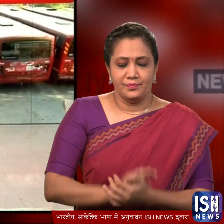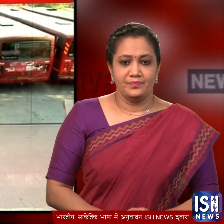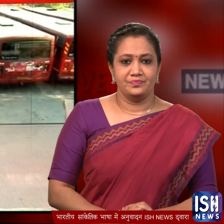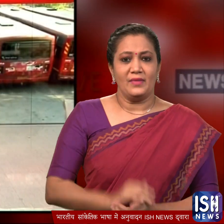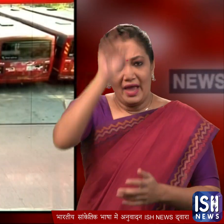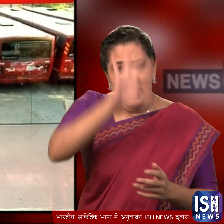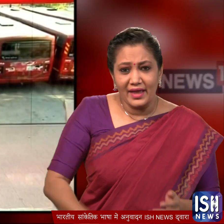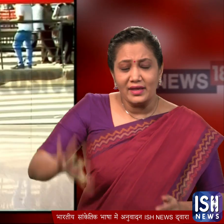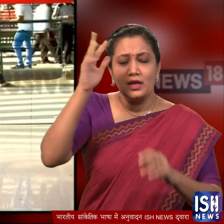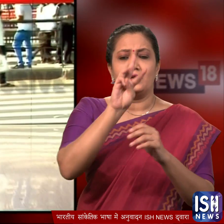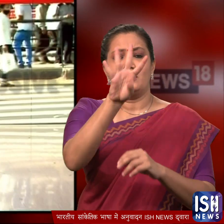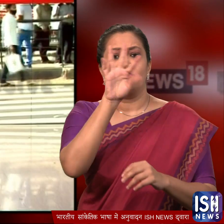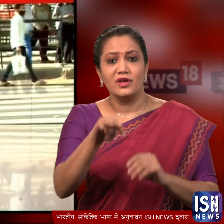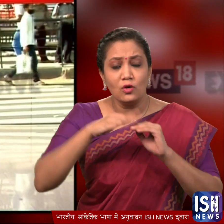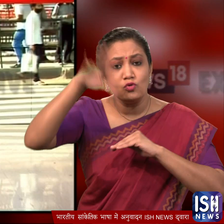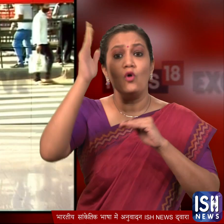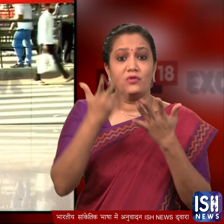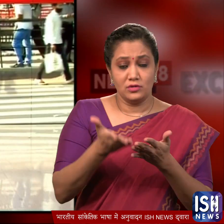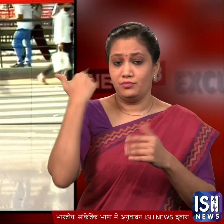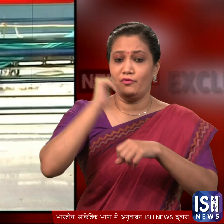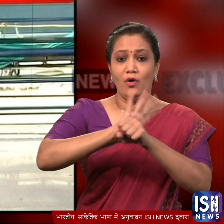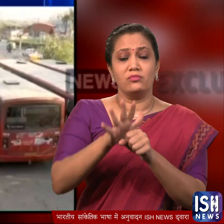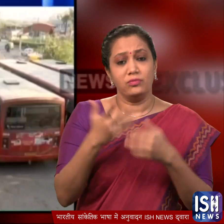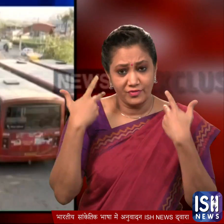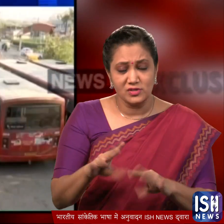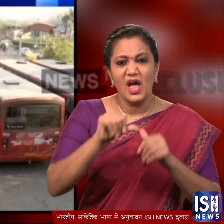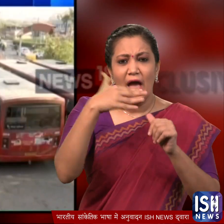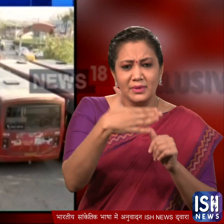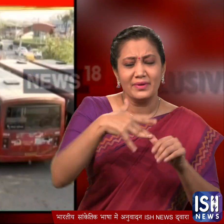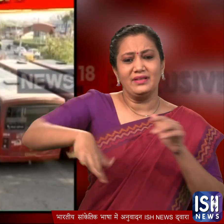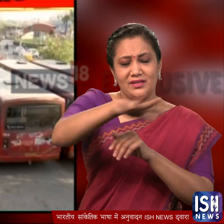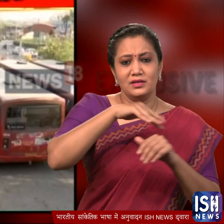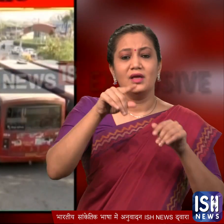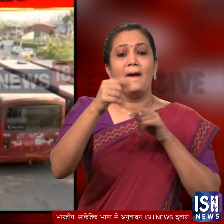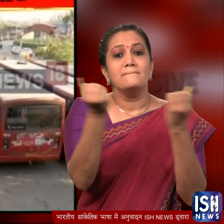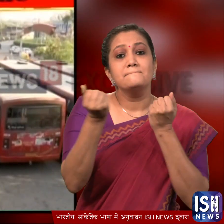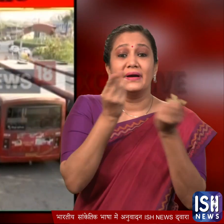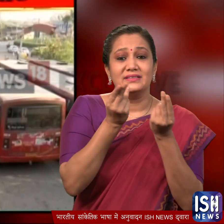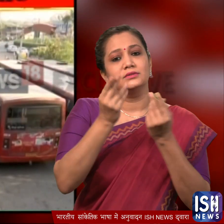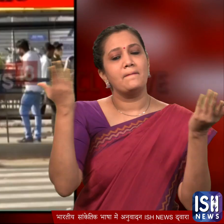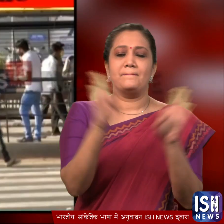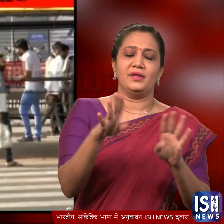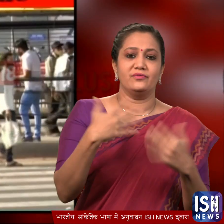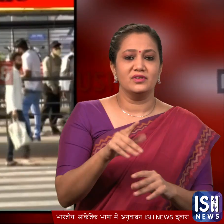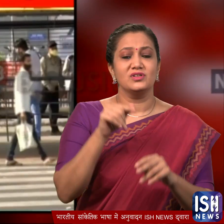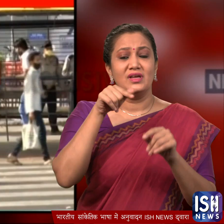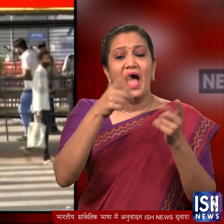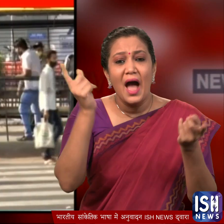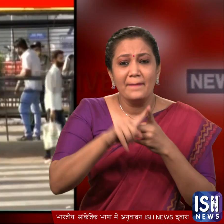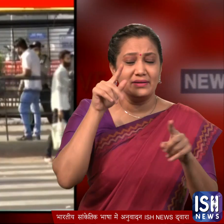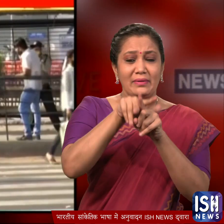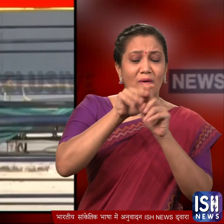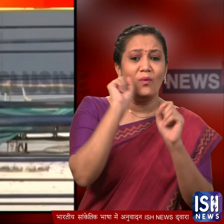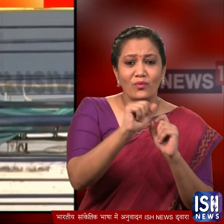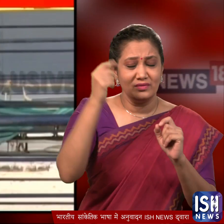दिन पहले ही पूरे देश में कोरोना के 35,000 से ज्यादा मरीज सामने आए, जिसे देखते हुए अहमदाबाद में सिटी बसों को बंद कर दिया गया। लेकिन नगर निगम के इस